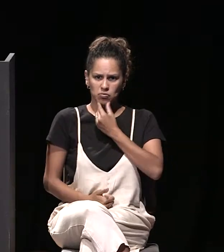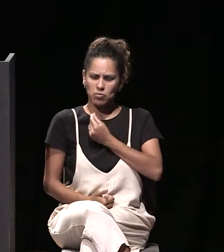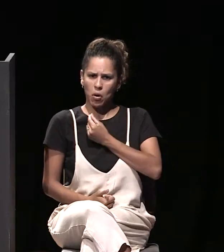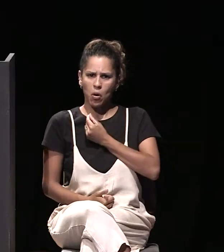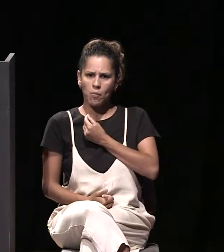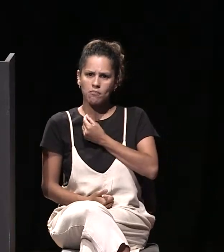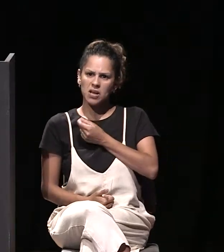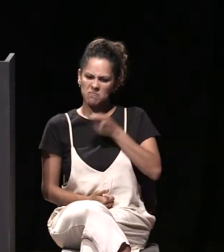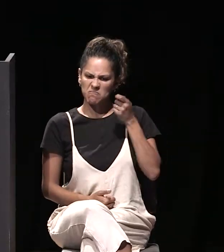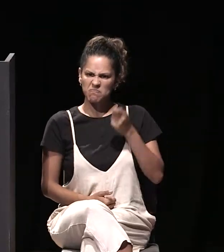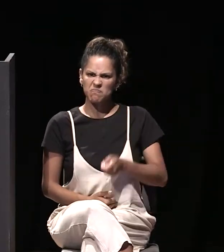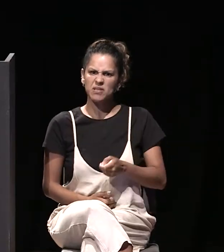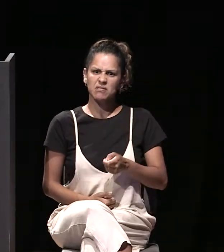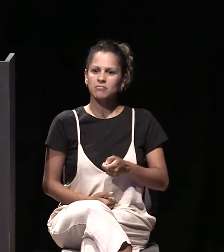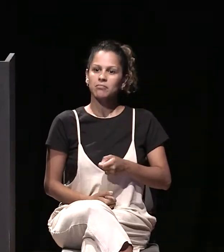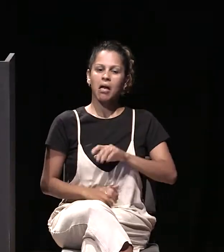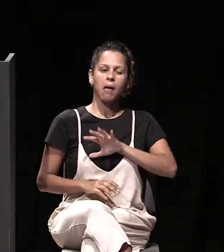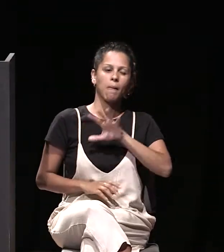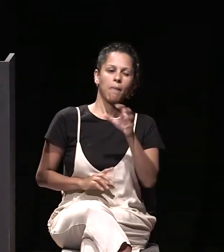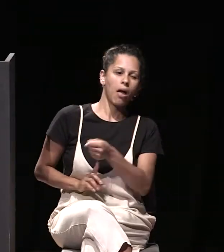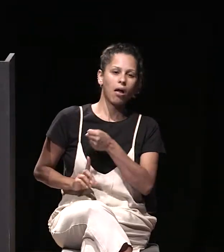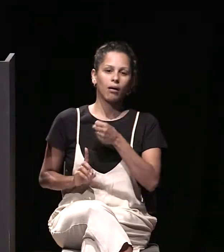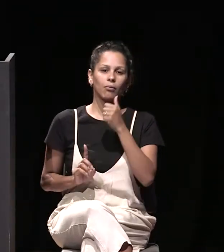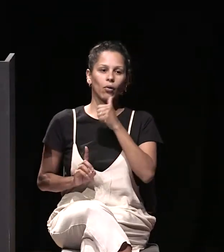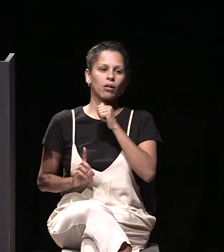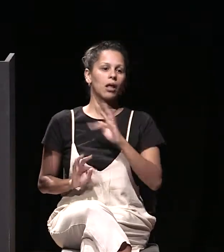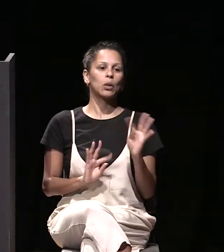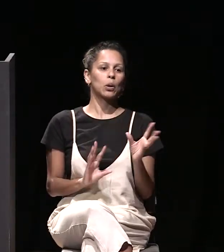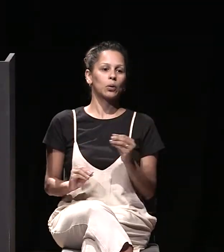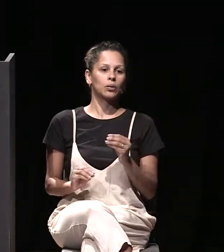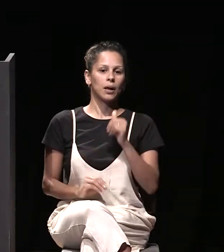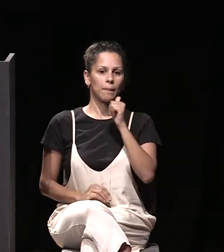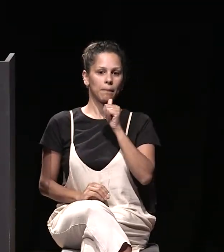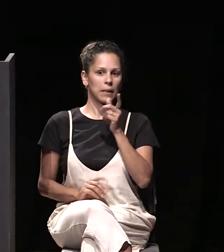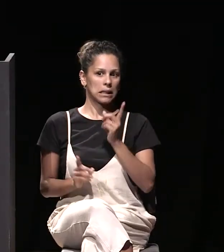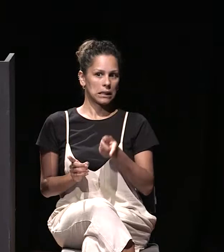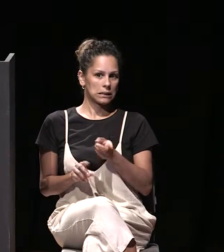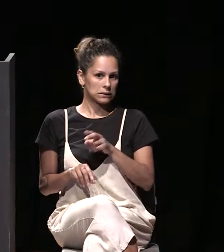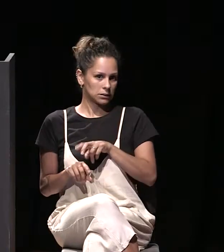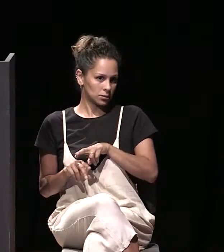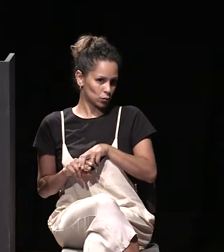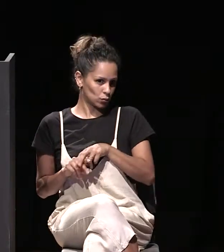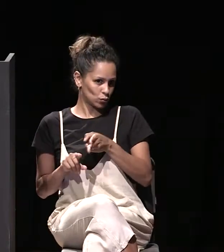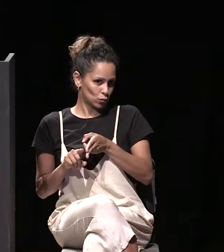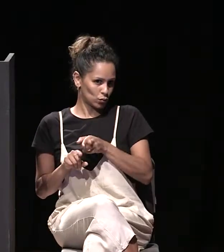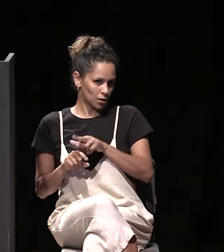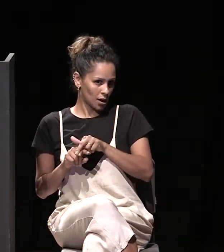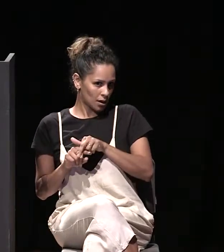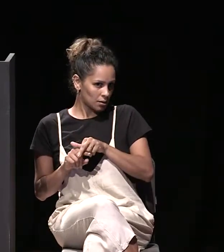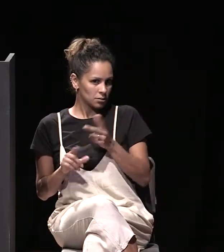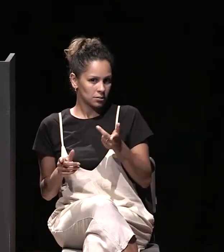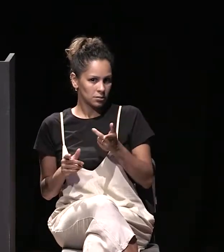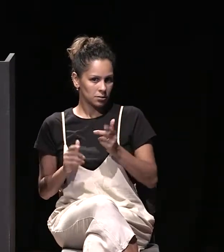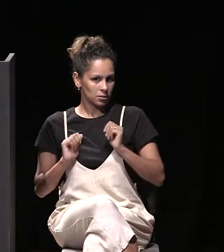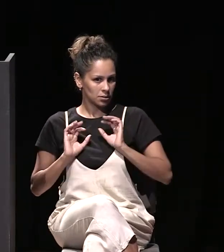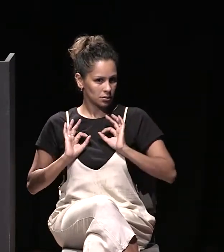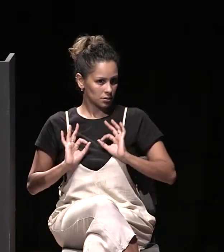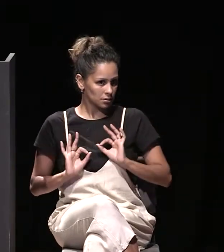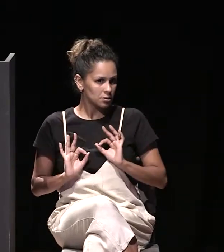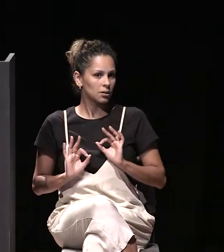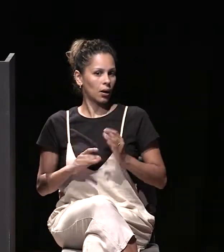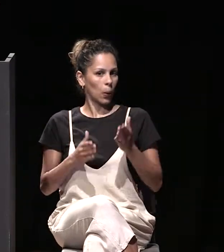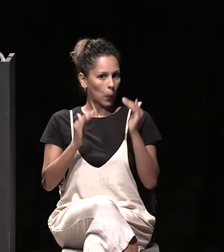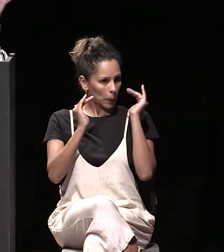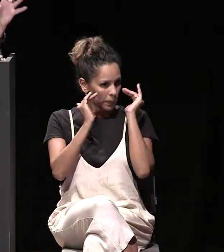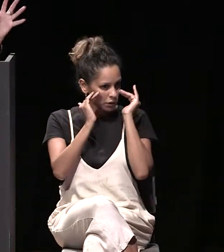casa, homem pega todas. E a menina diferente, fecha as pernas, não se toque. A menina deve ser obediente,